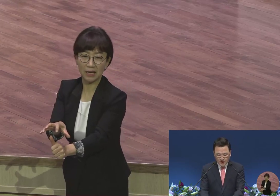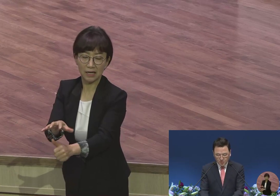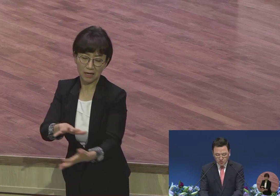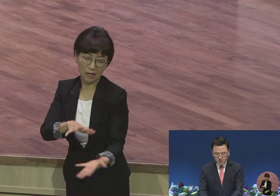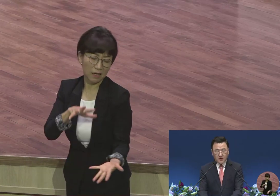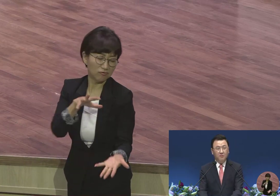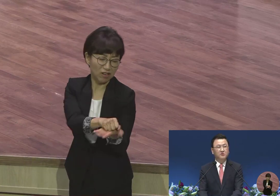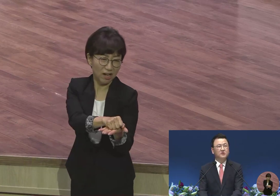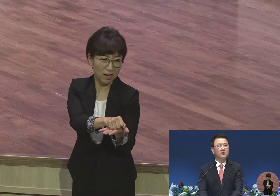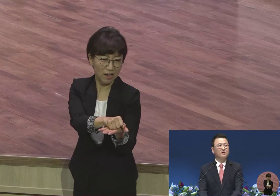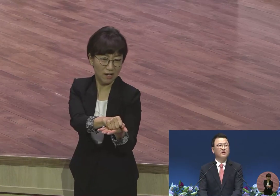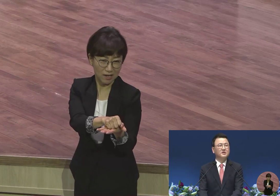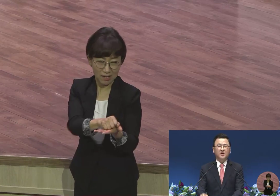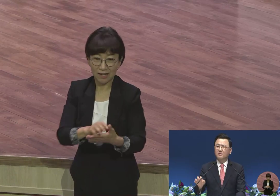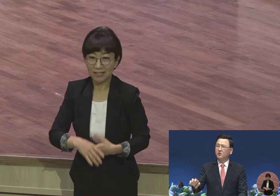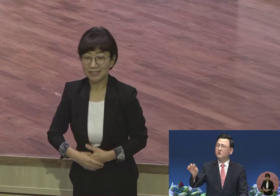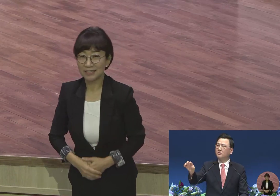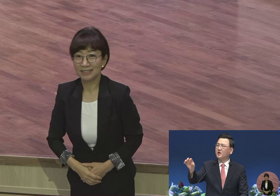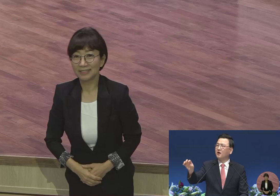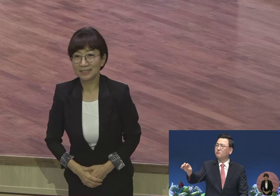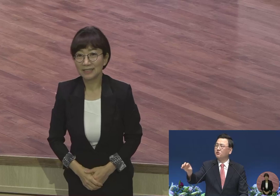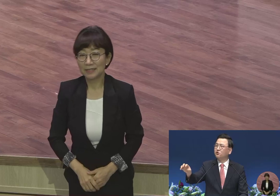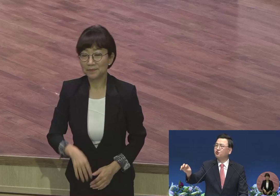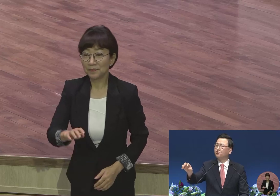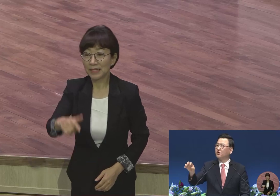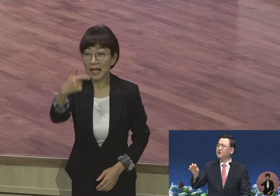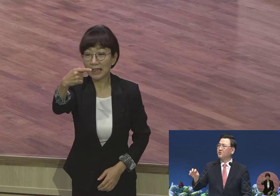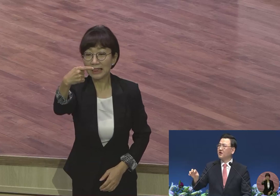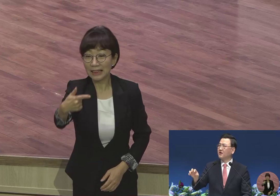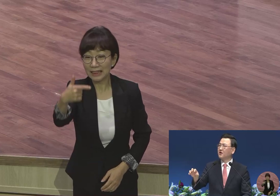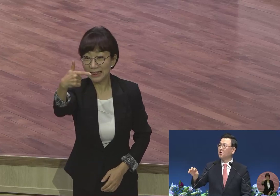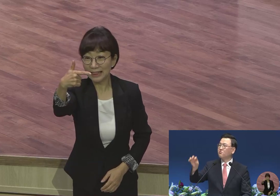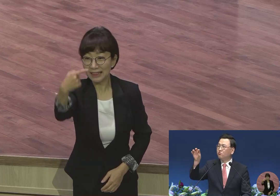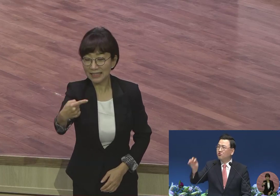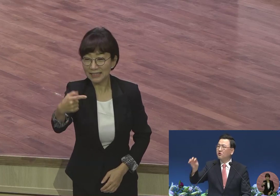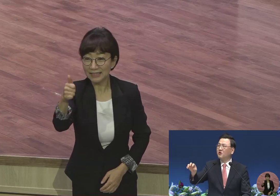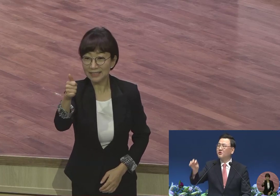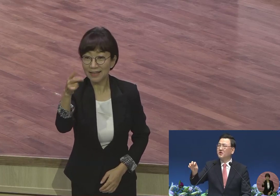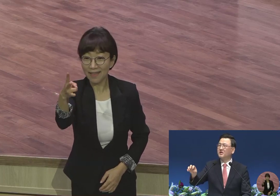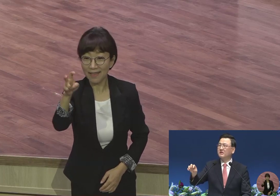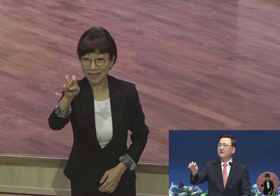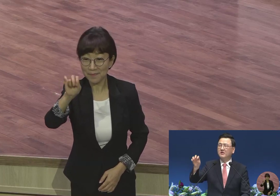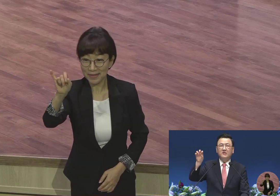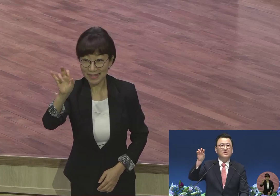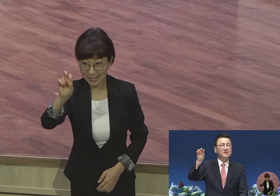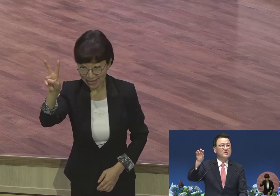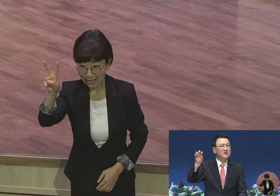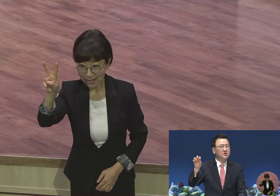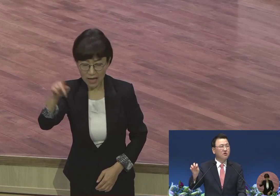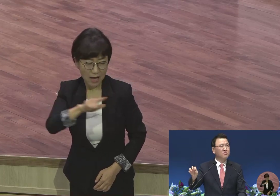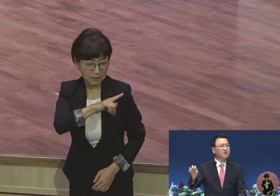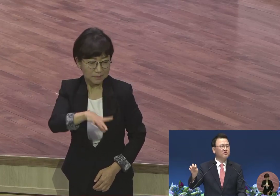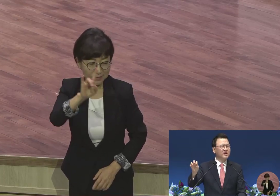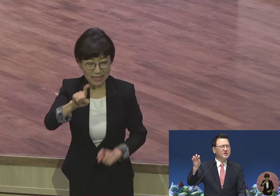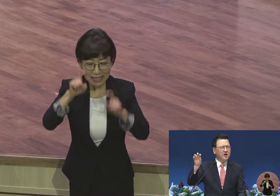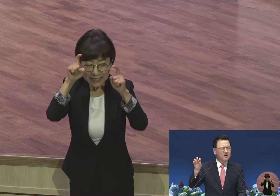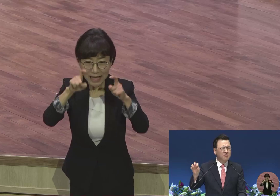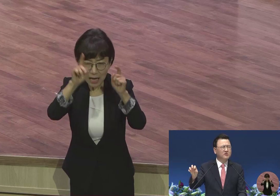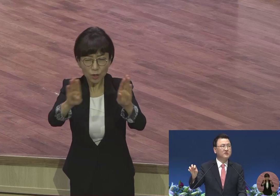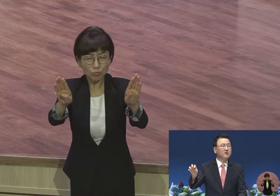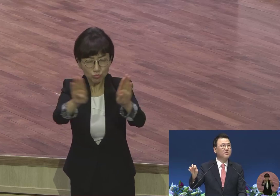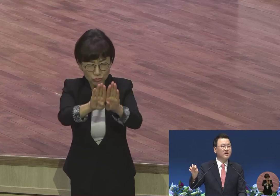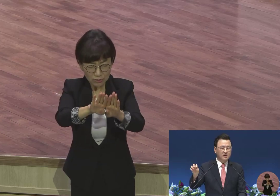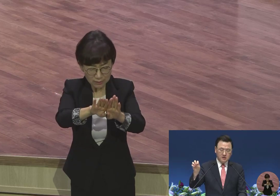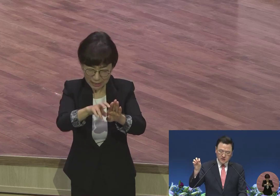느헤미야는 예배 회복을 위해 먼저 제일 먼저 양문을 수축했습니다. 무너져버린 이 성벽 중에